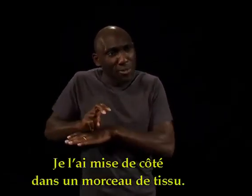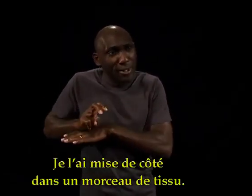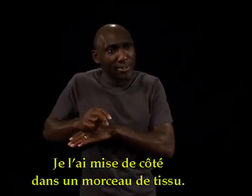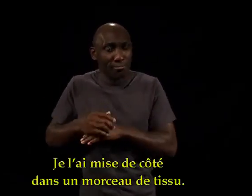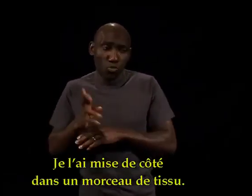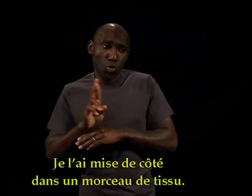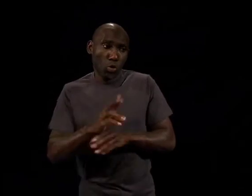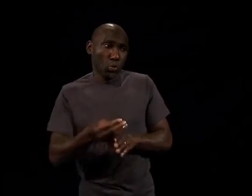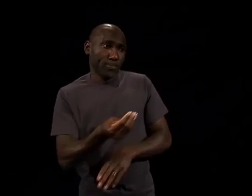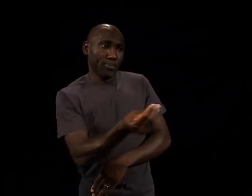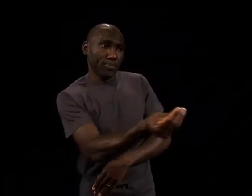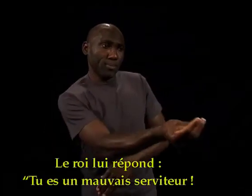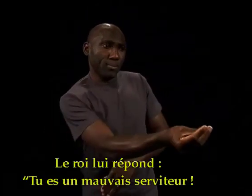Je l'ai mise de côté dans un morceau de tissu.